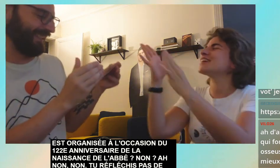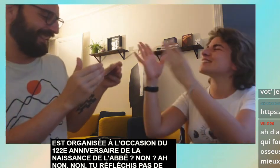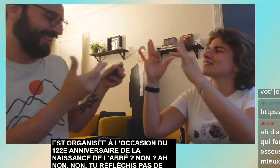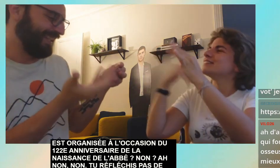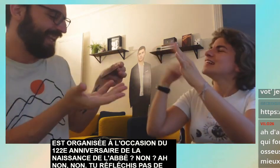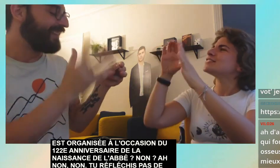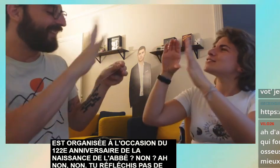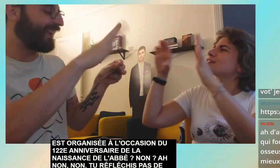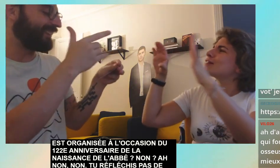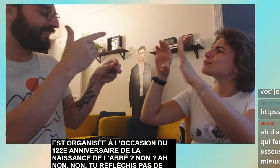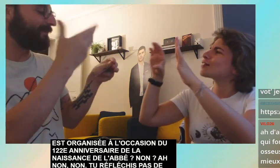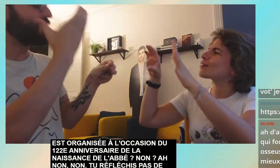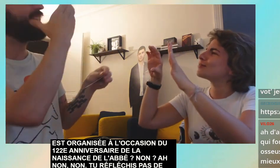Attends. Donc attends.